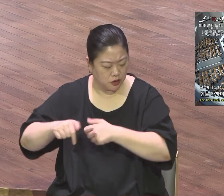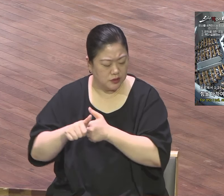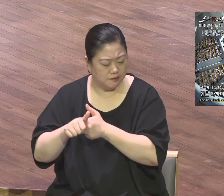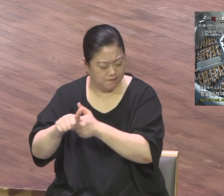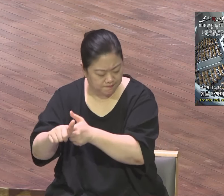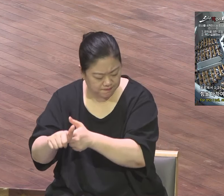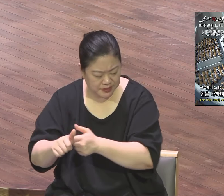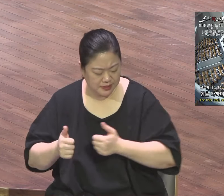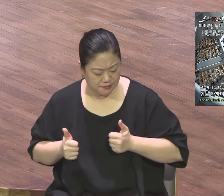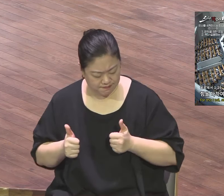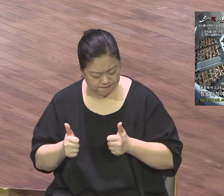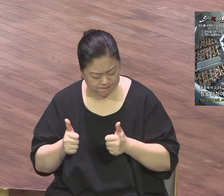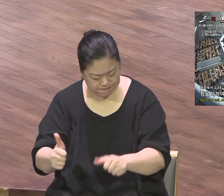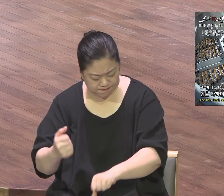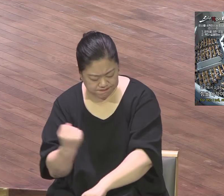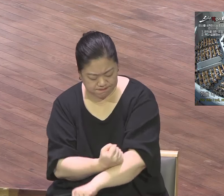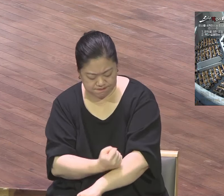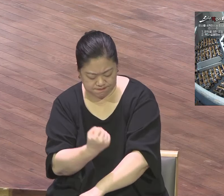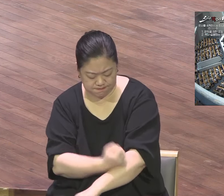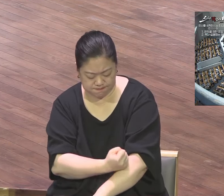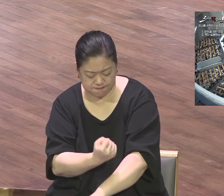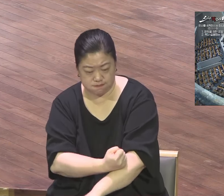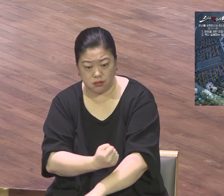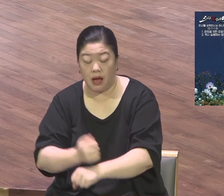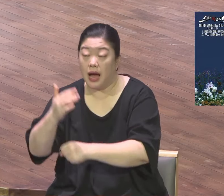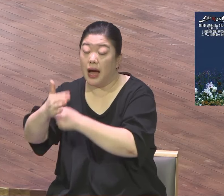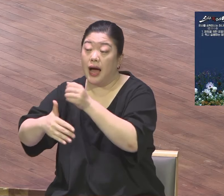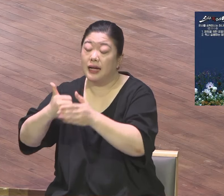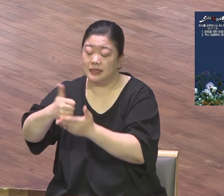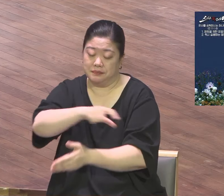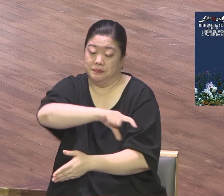힘을 다하여 수고하노라. 최선을 다하는